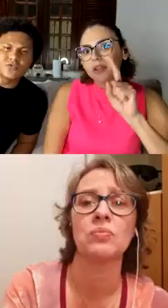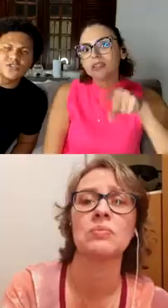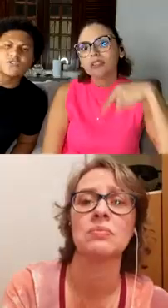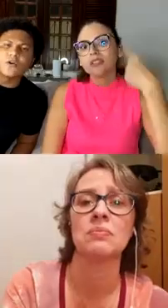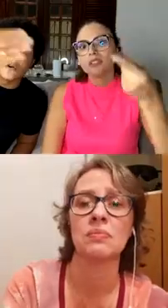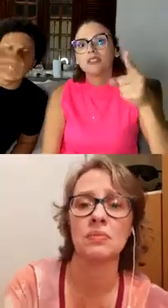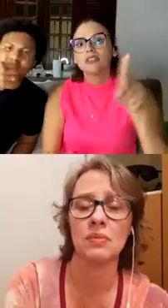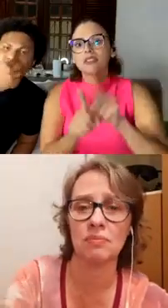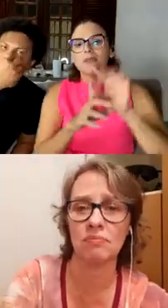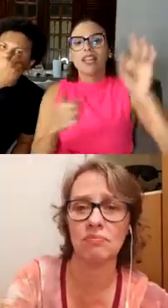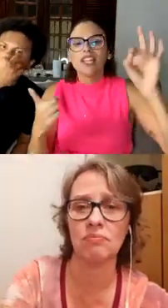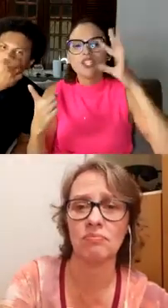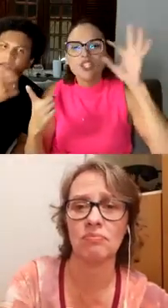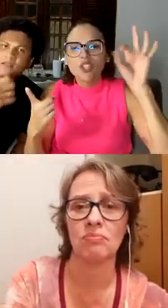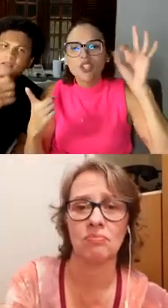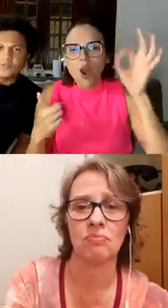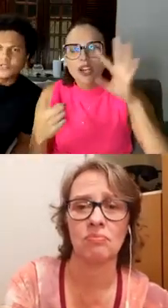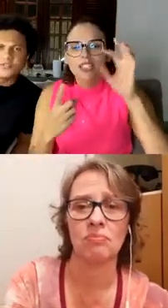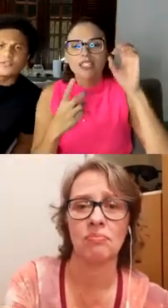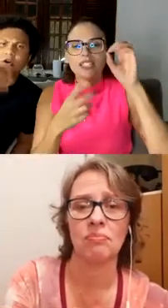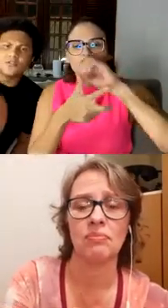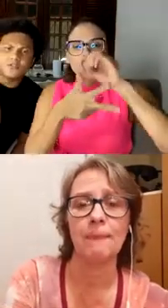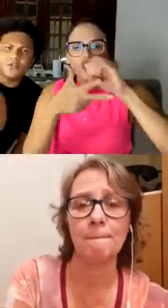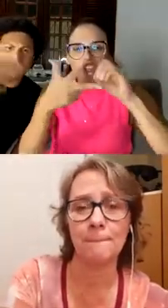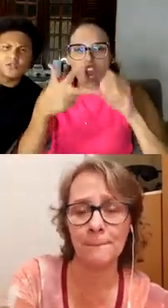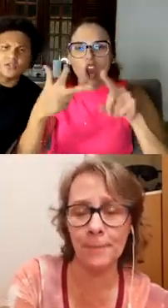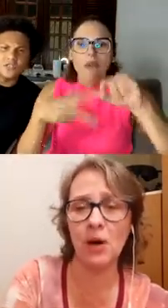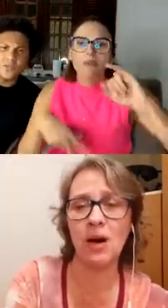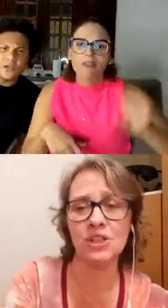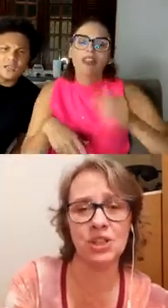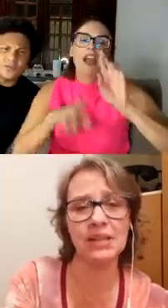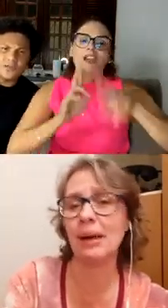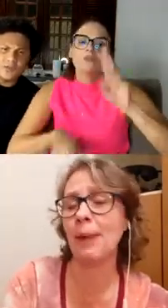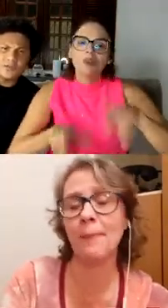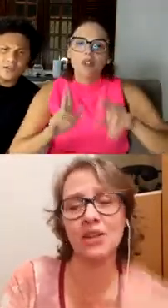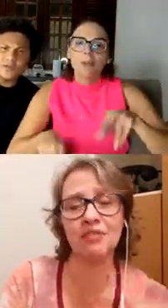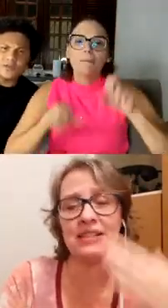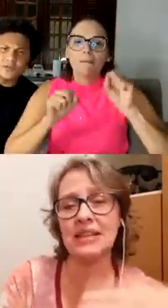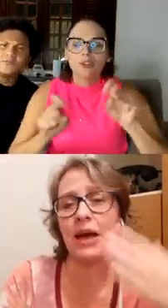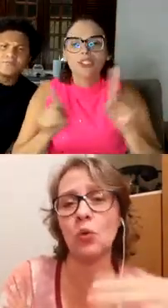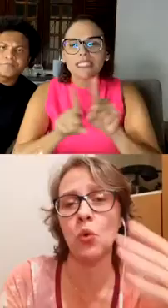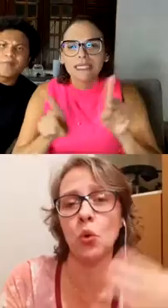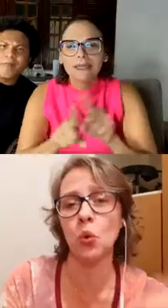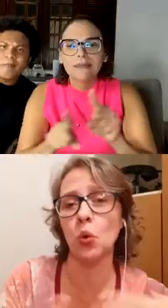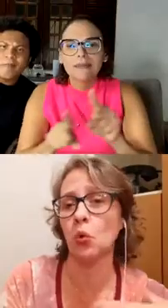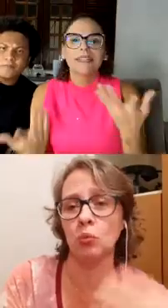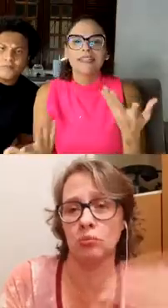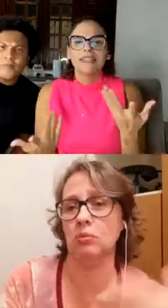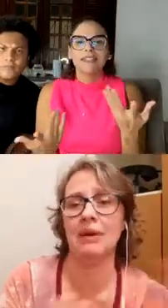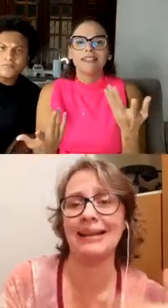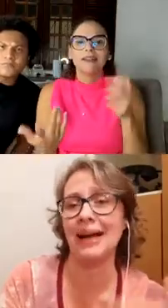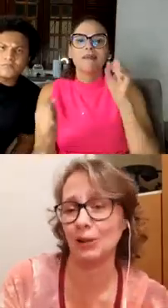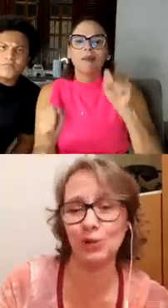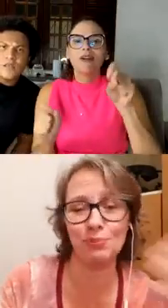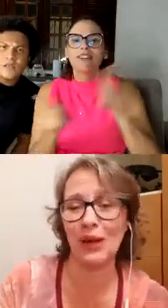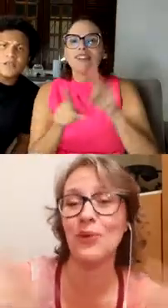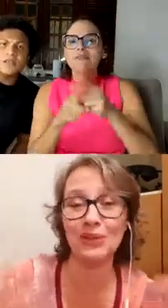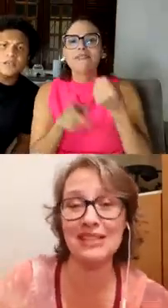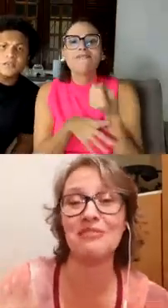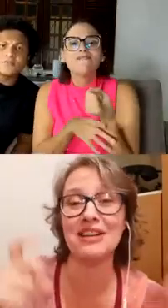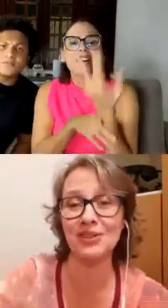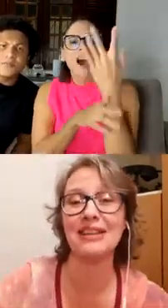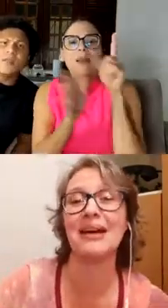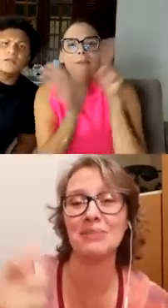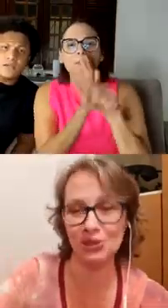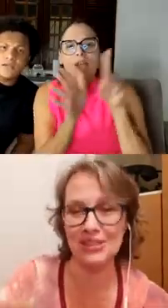depois nos stories, né? No seu stories ou no nosso stories. Pode. E também pode fazer um catálogo de perguntas